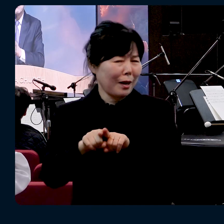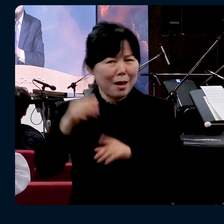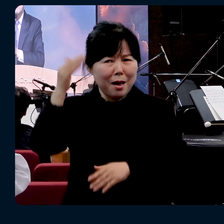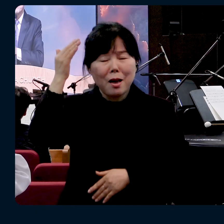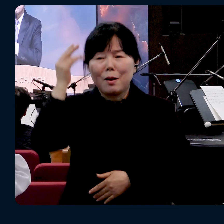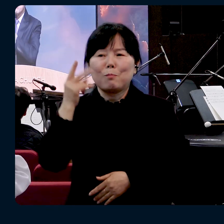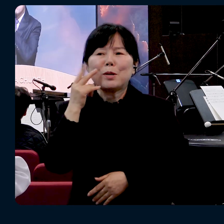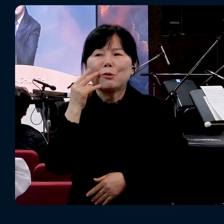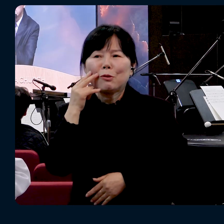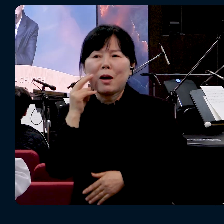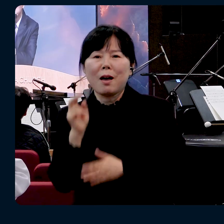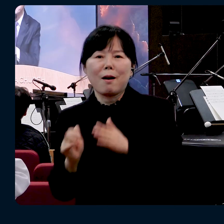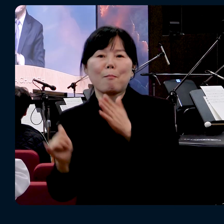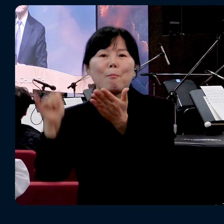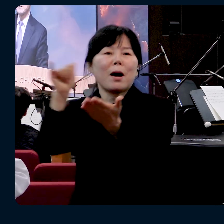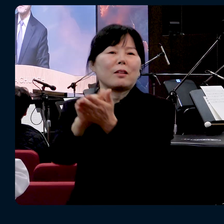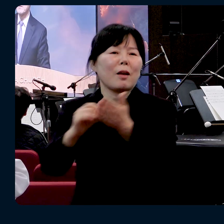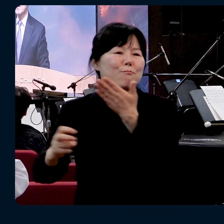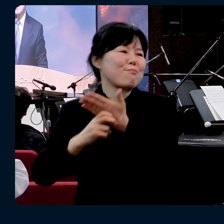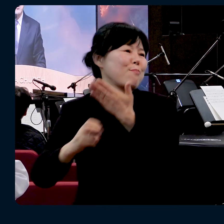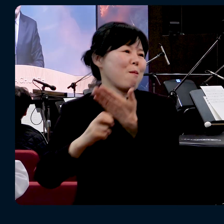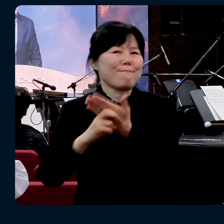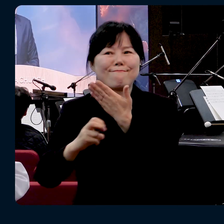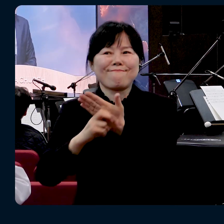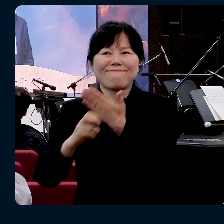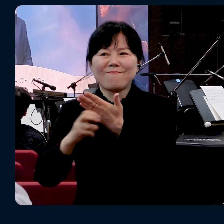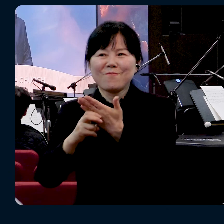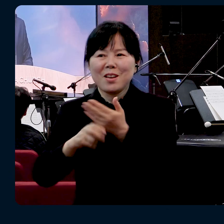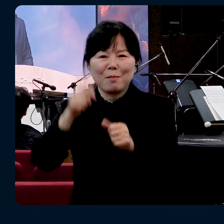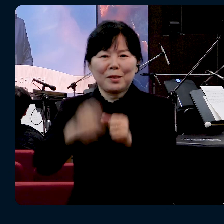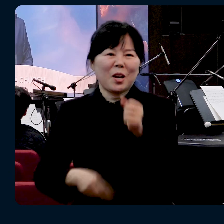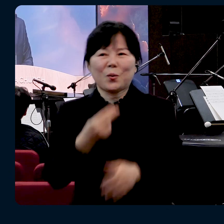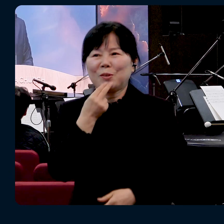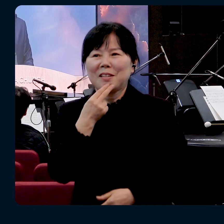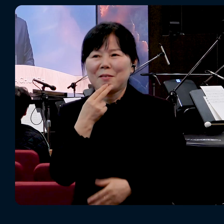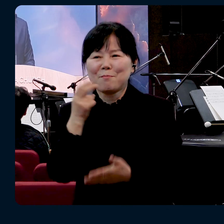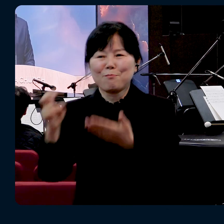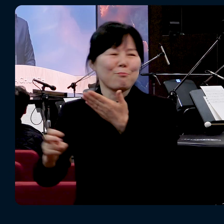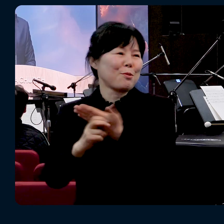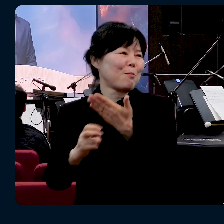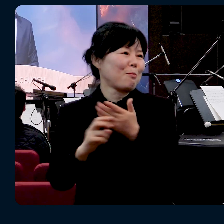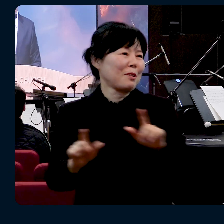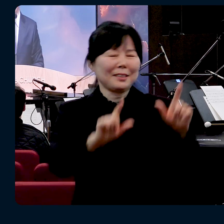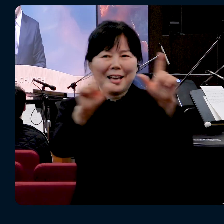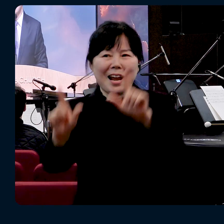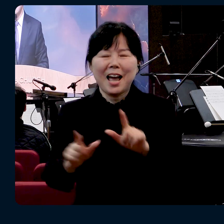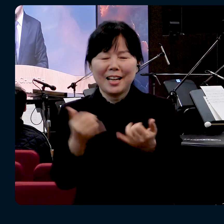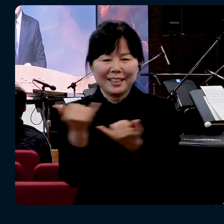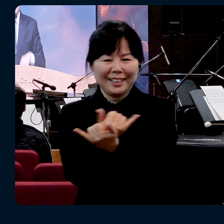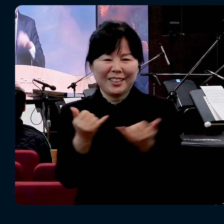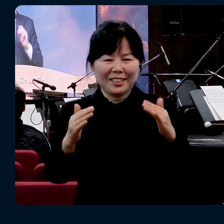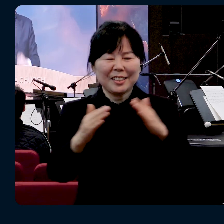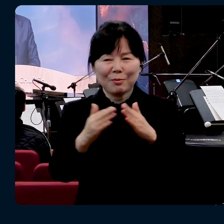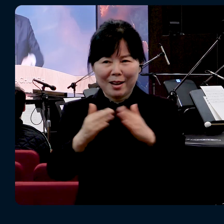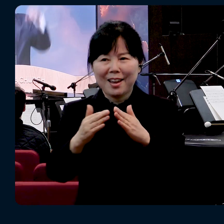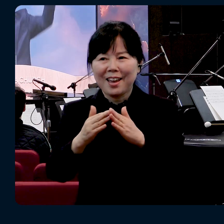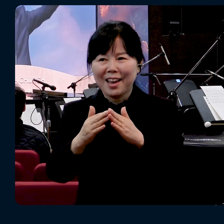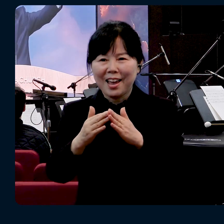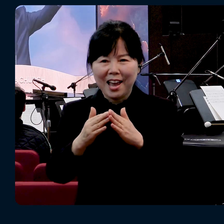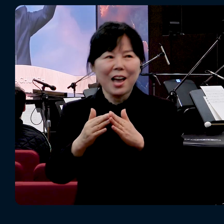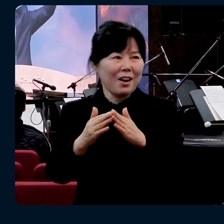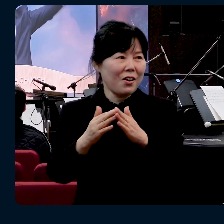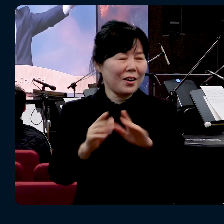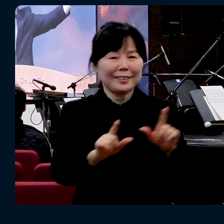미국으로 불법 체류로 온 거예요. 그래서 유일하게 아는 친척한테 연락해가지고 그 집에 와서